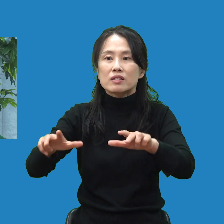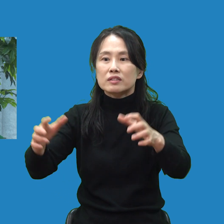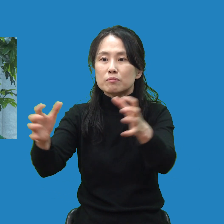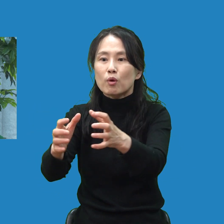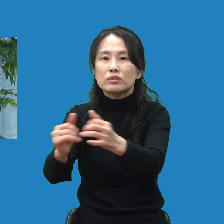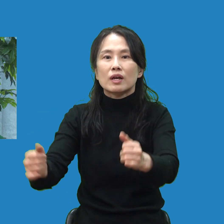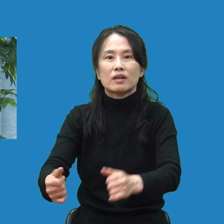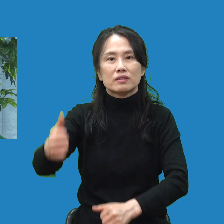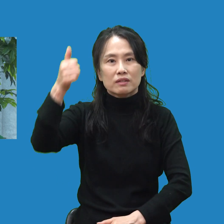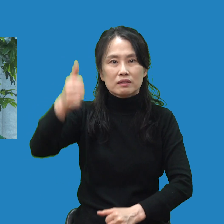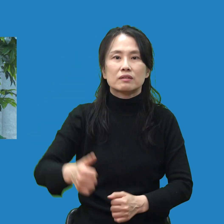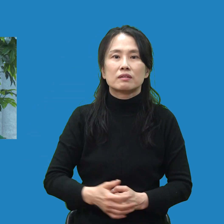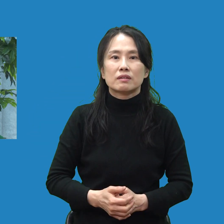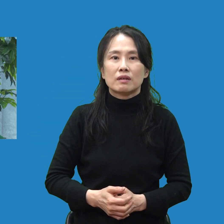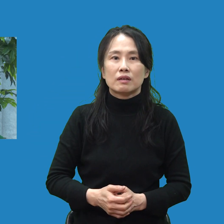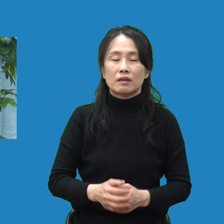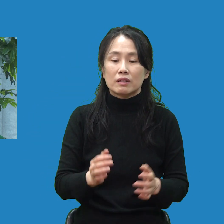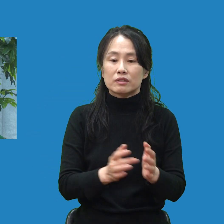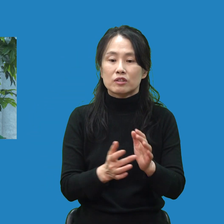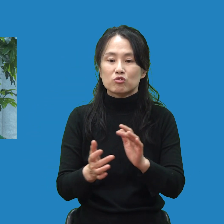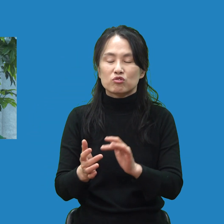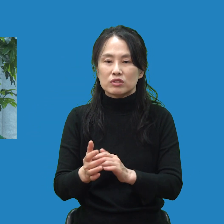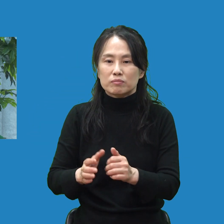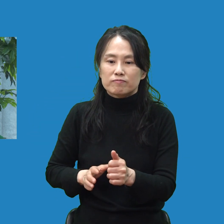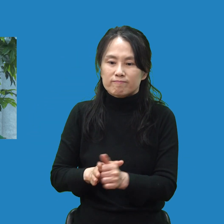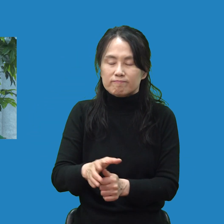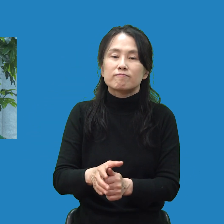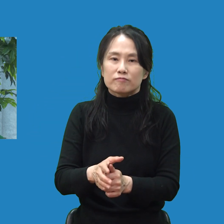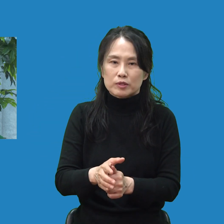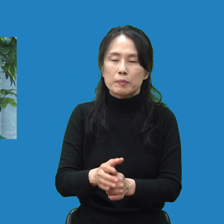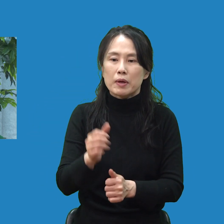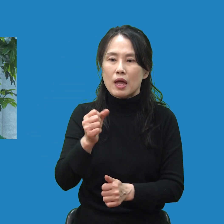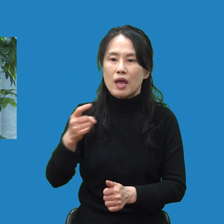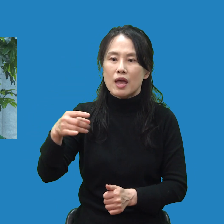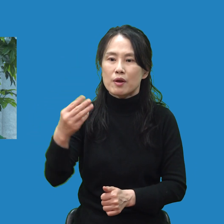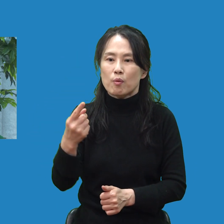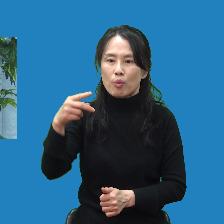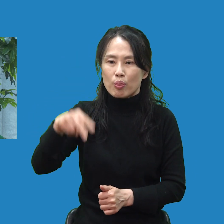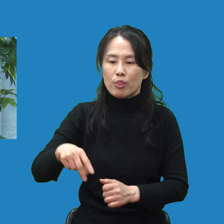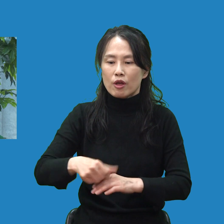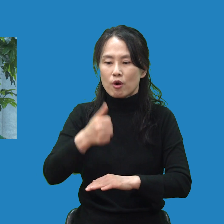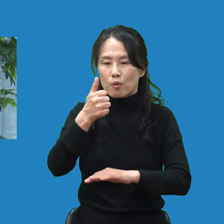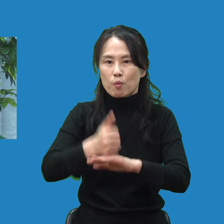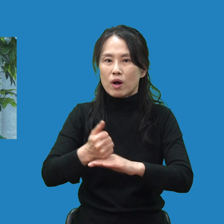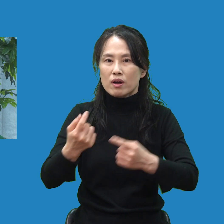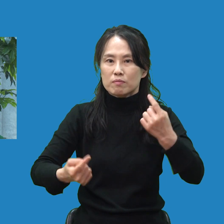예수님을 참수한 여우 같은 정치인 헤롯 안티파스보다 더 나아요.